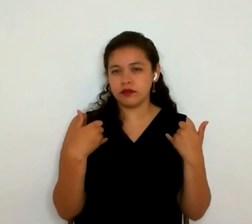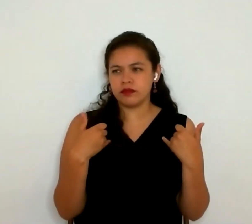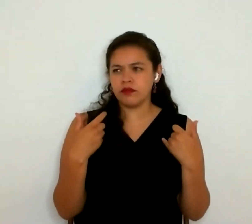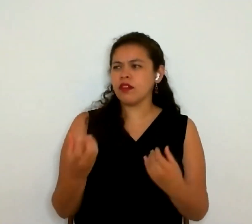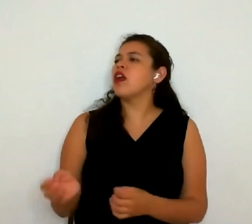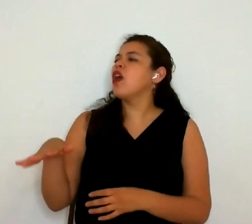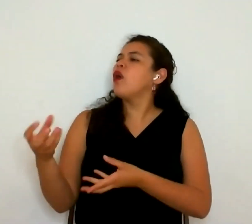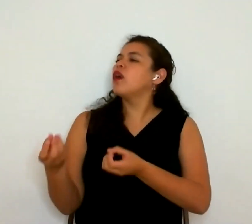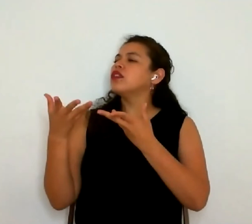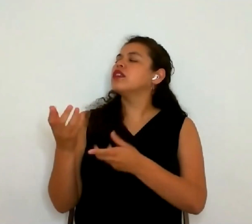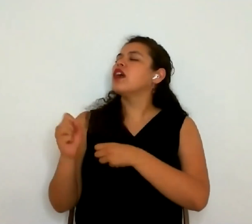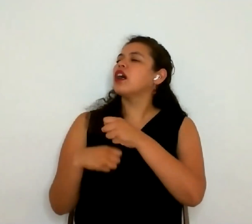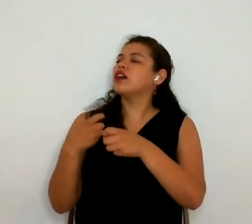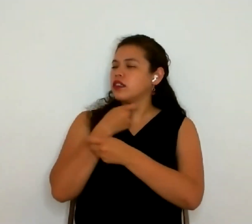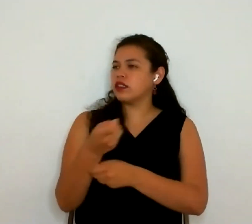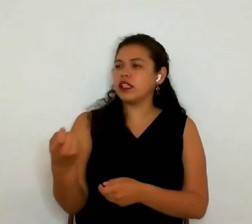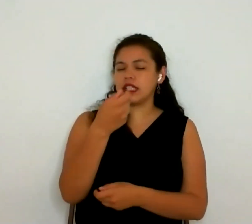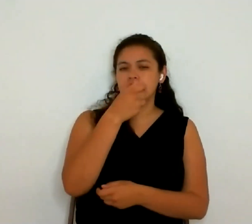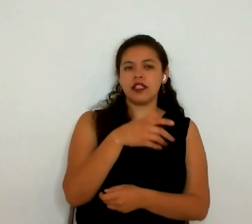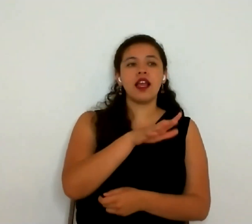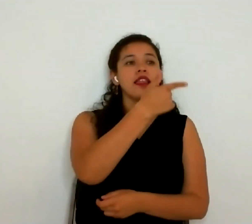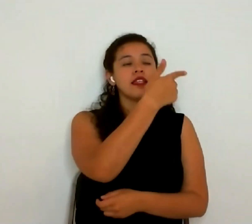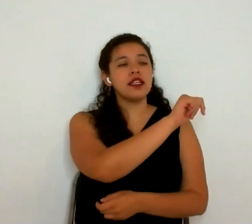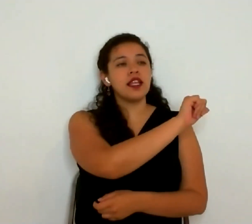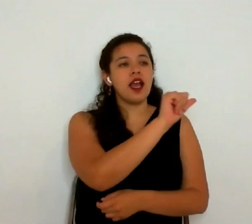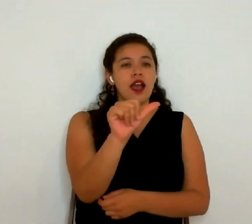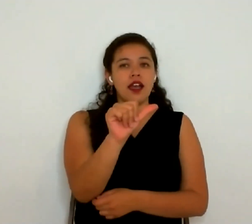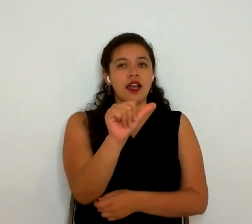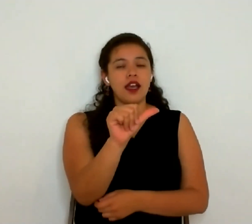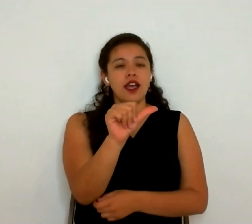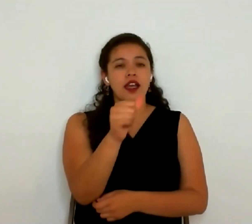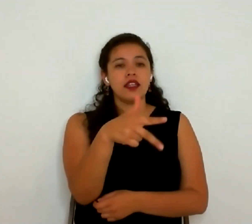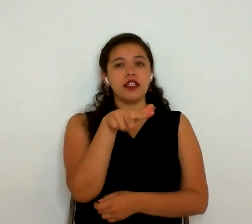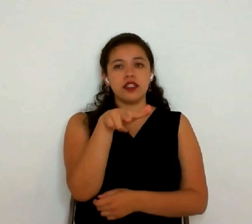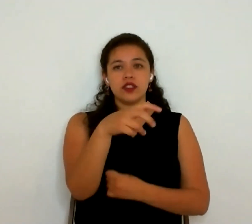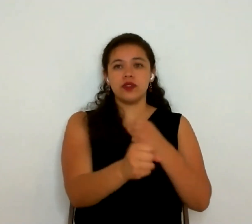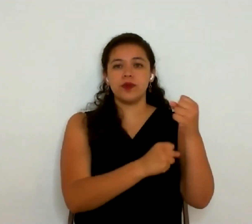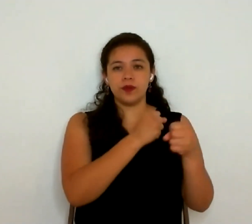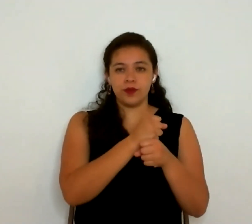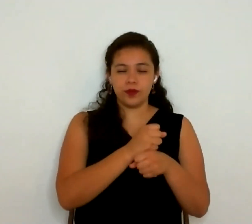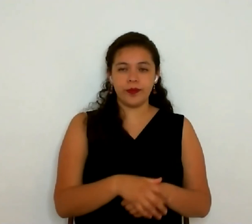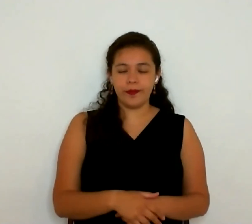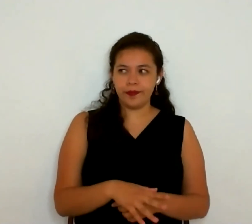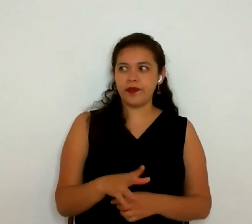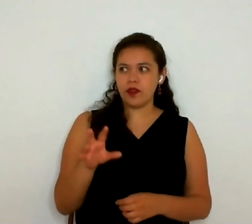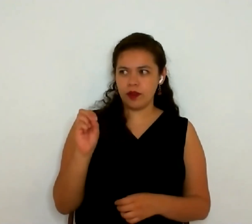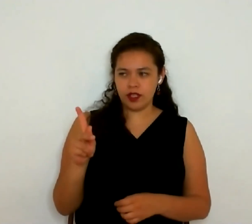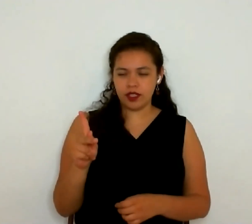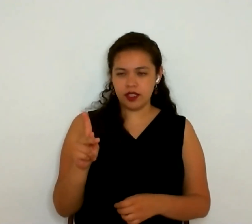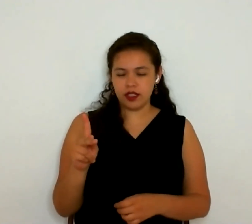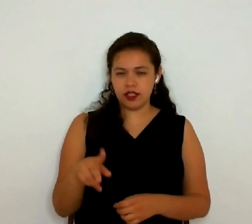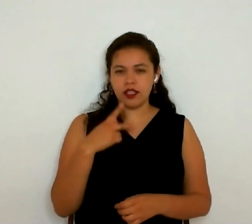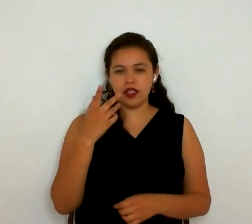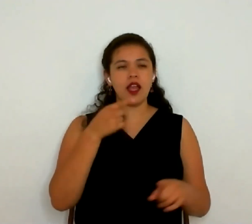niños entre 7 y 14 a 7 a 18 años ok y cuál es la